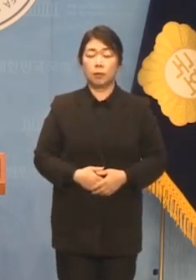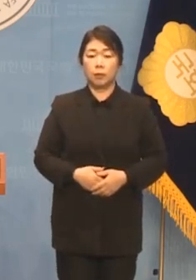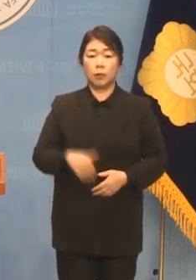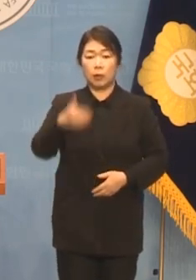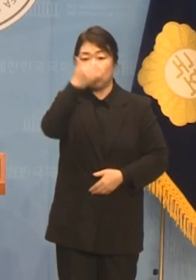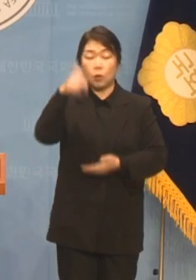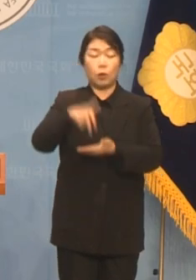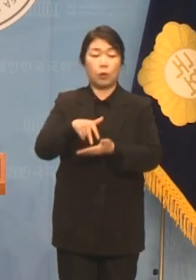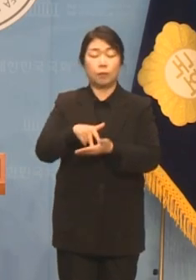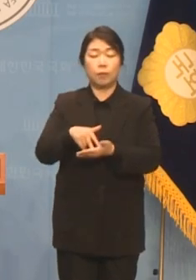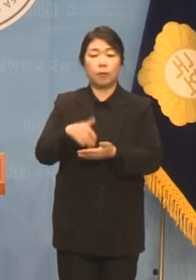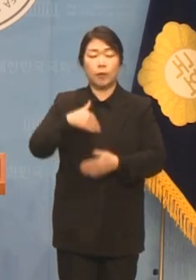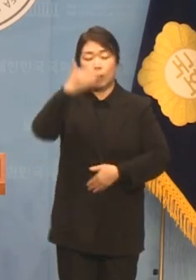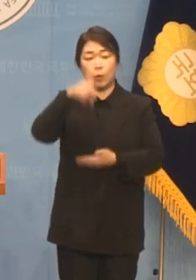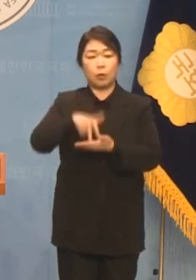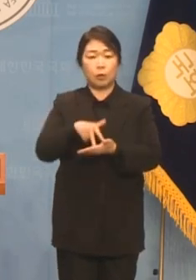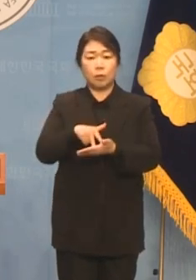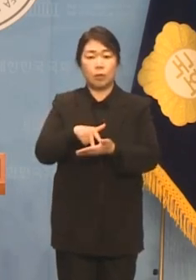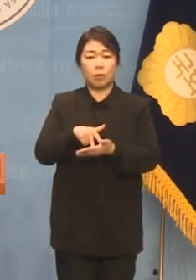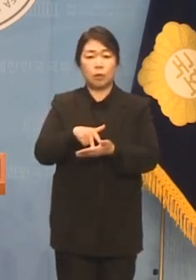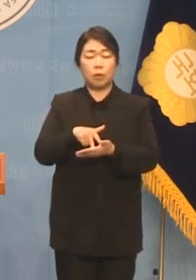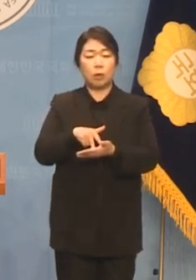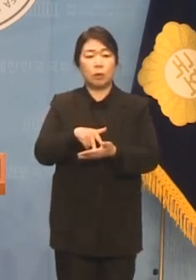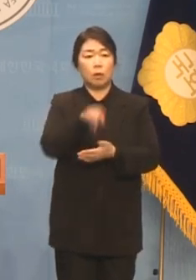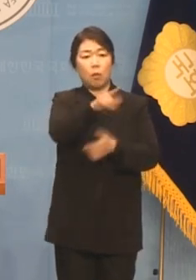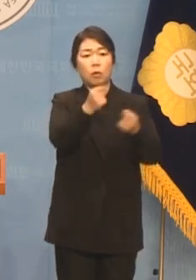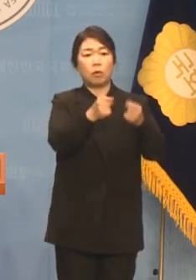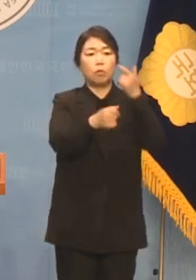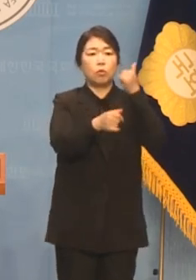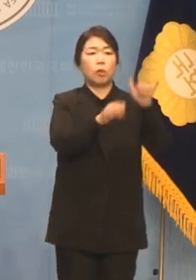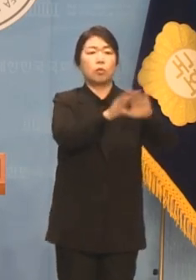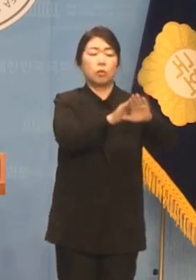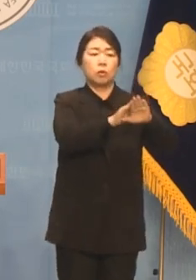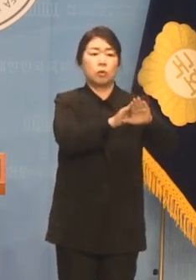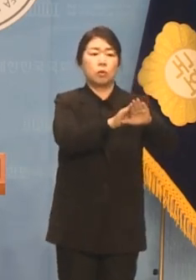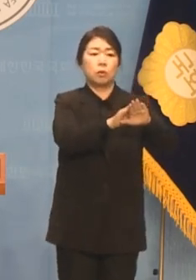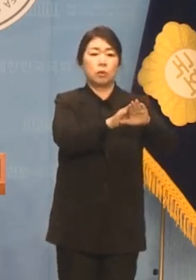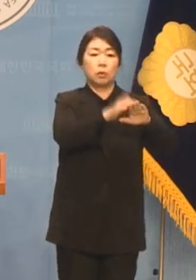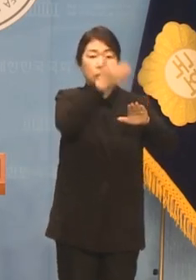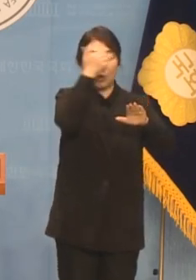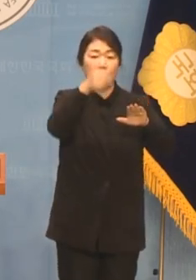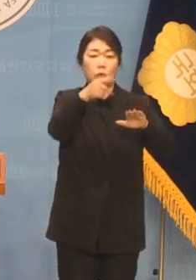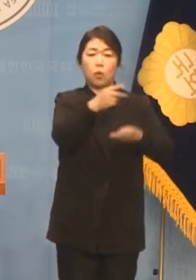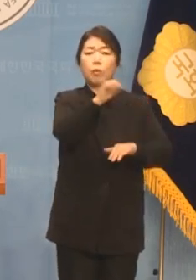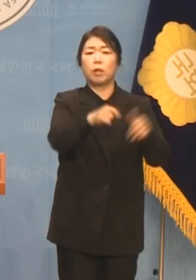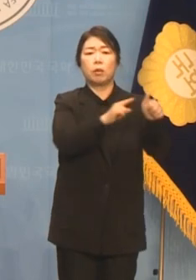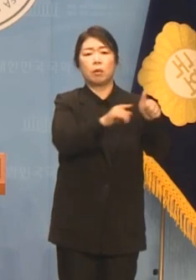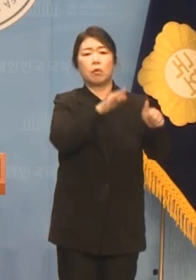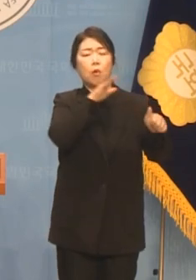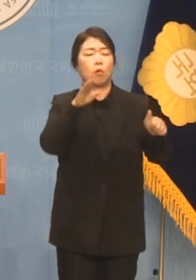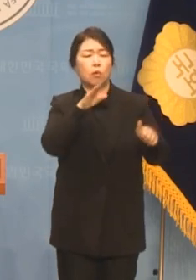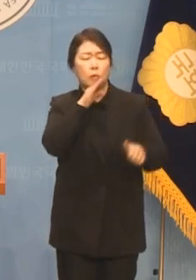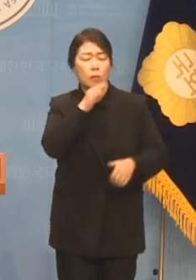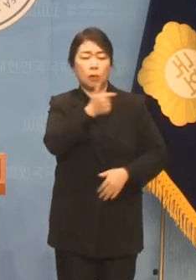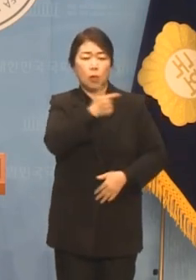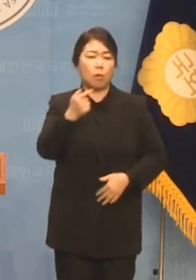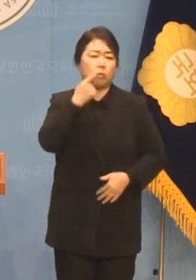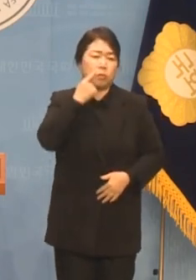이런 부모를 둔 조민과 조원이 너무 부러워 눈을 질끈 감아야